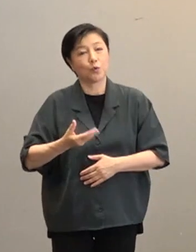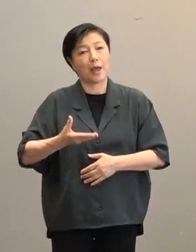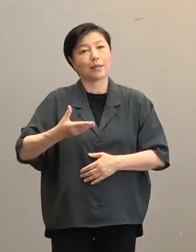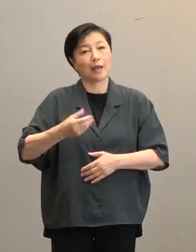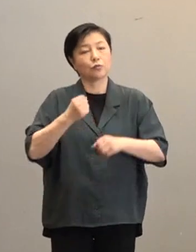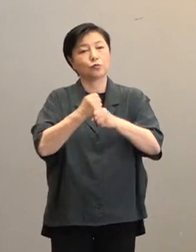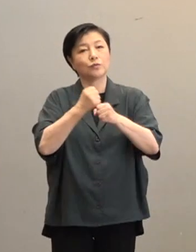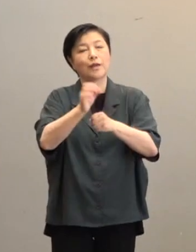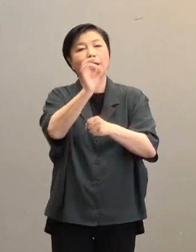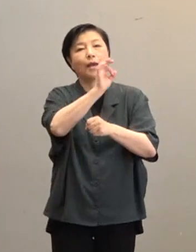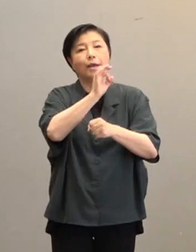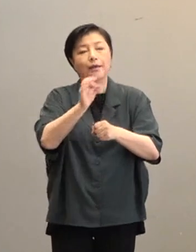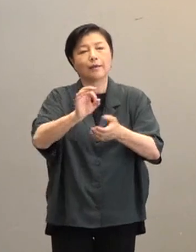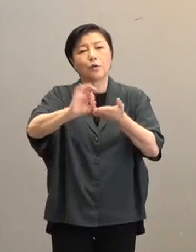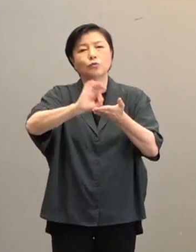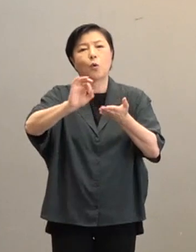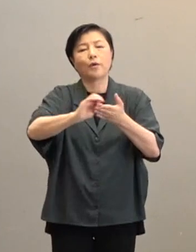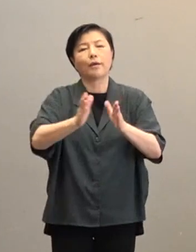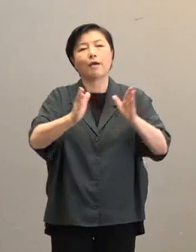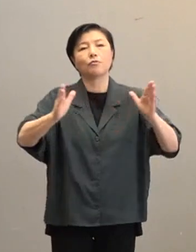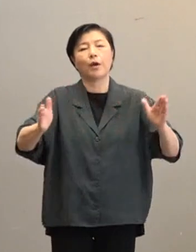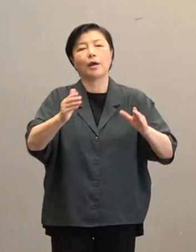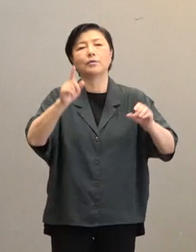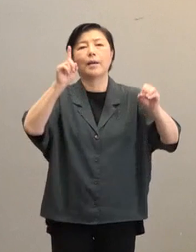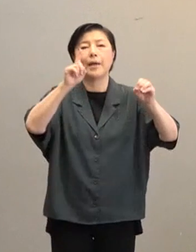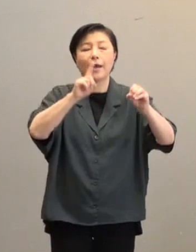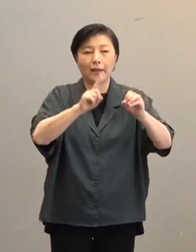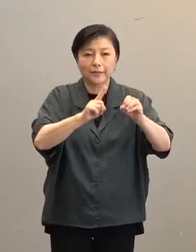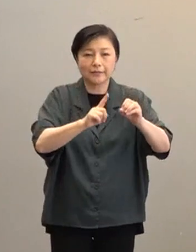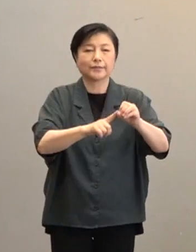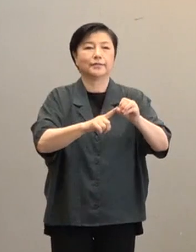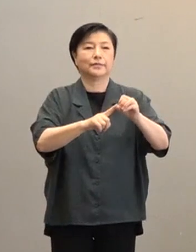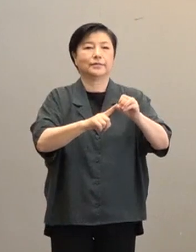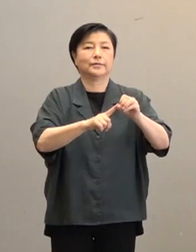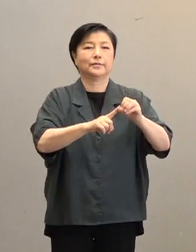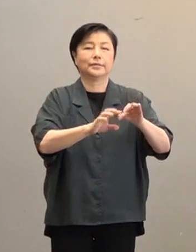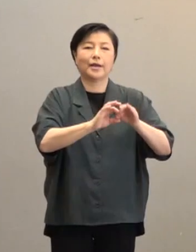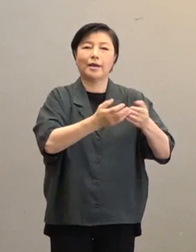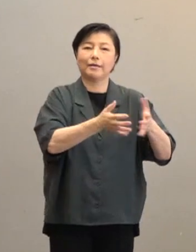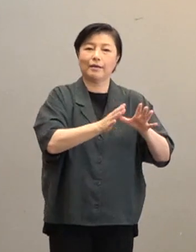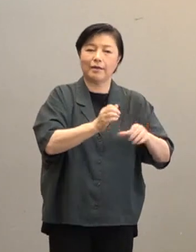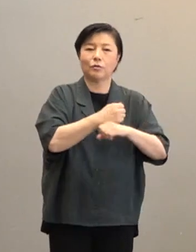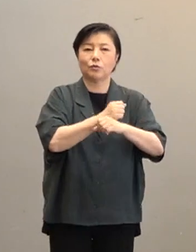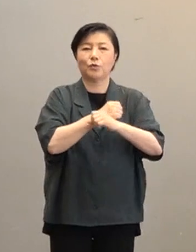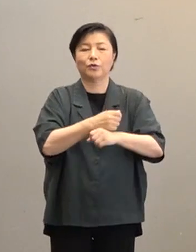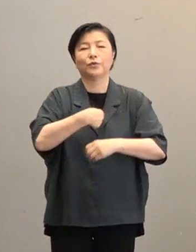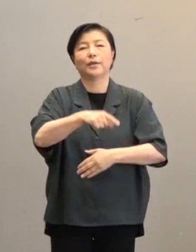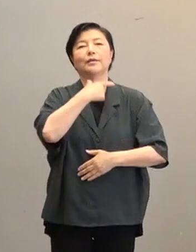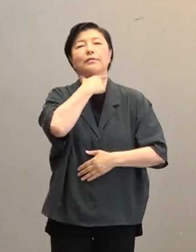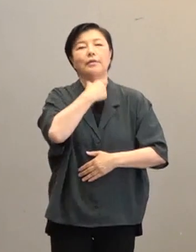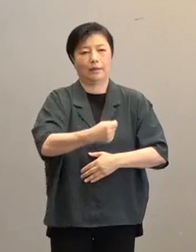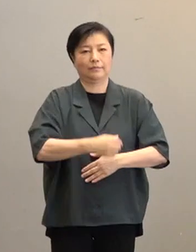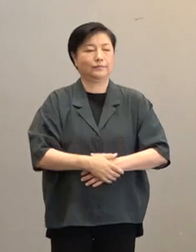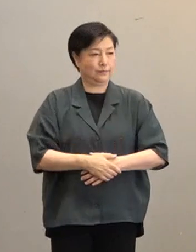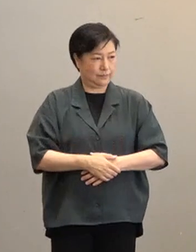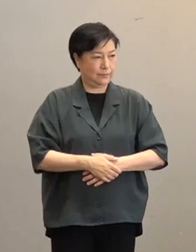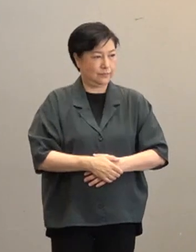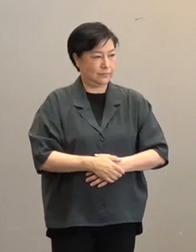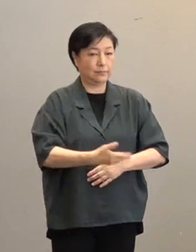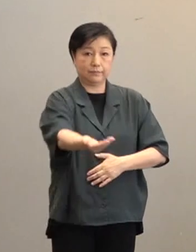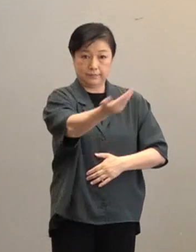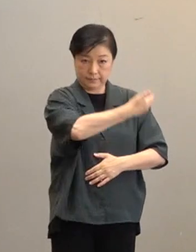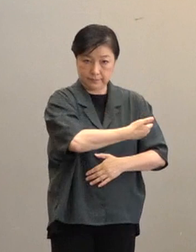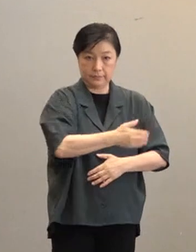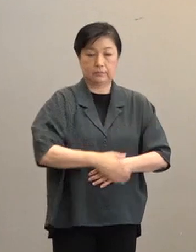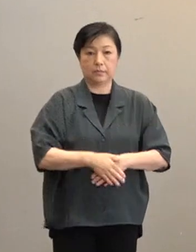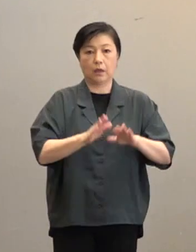製品の消費拡大が図られるようにですね、関係団体とともにしっかりと取り組んでいきたいと、そういうふうに思っています。 今